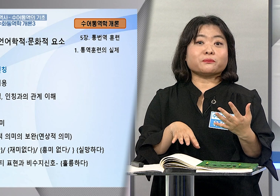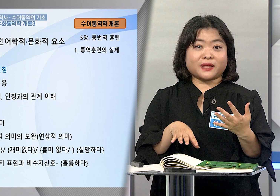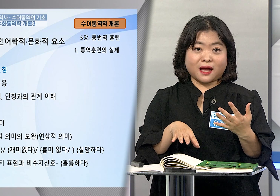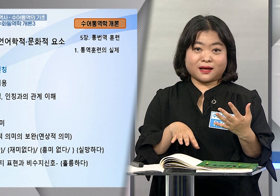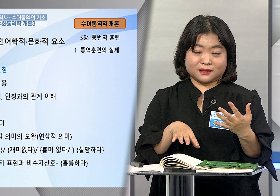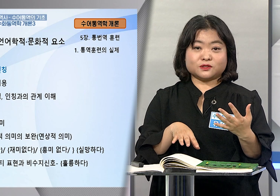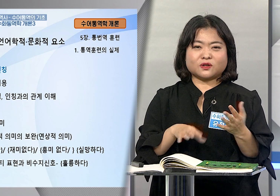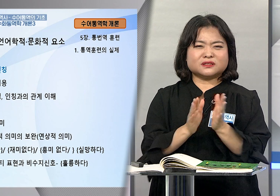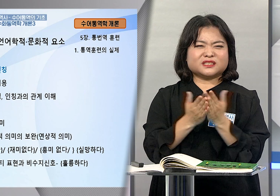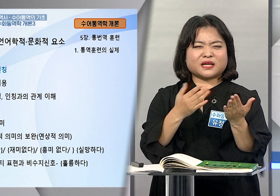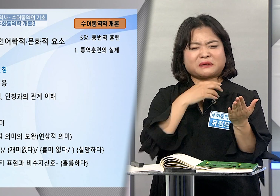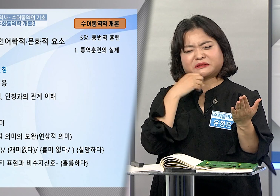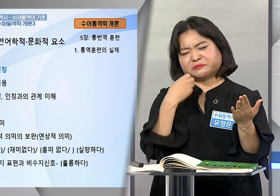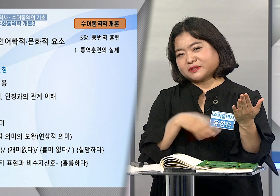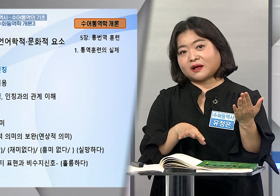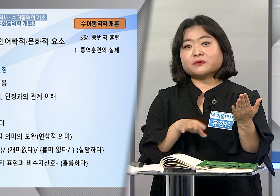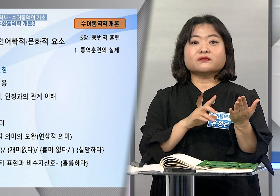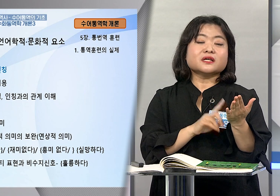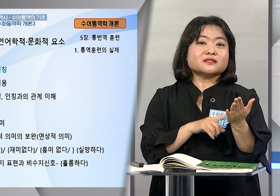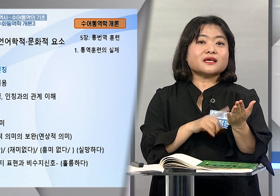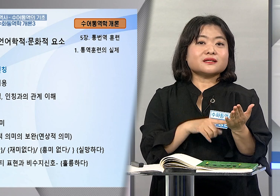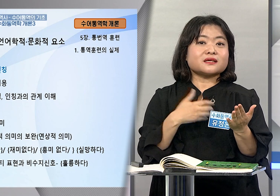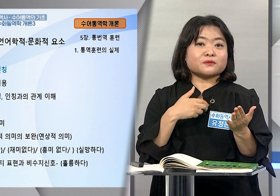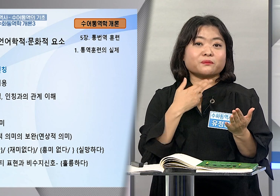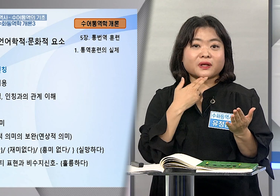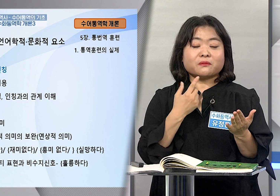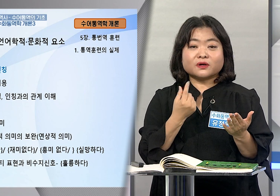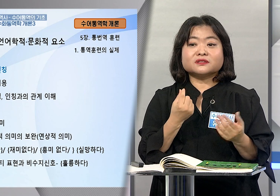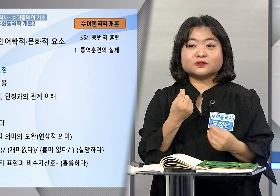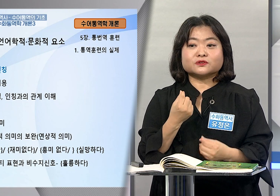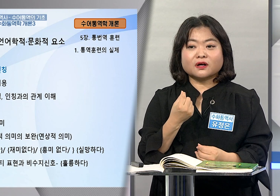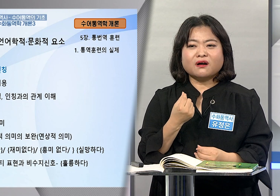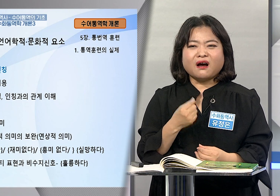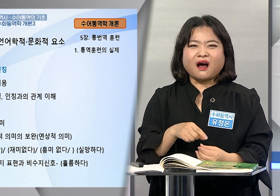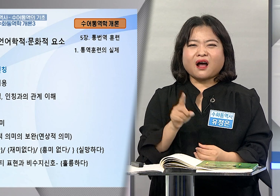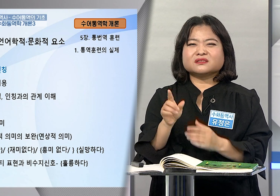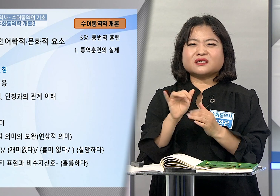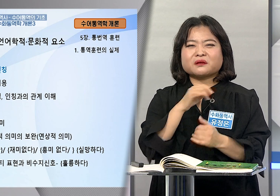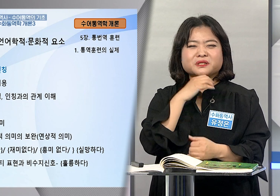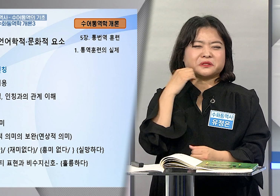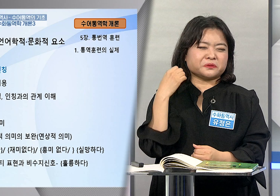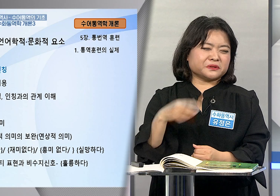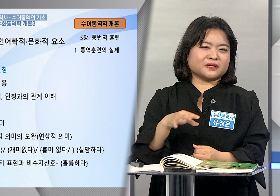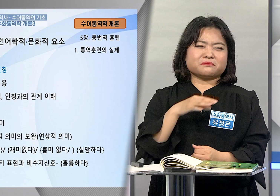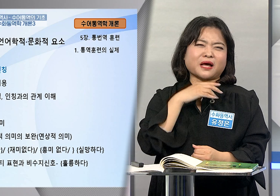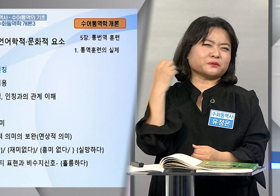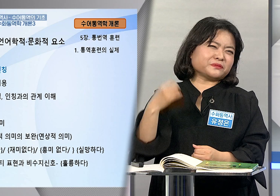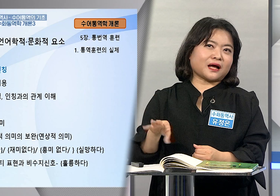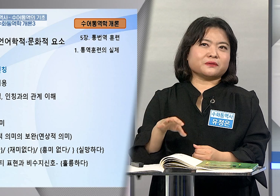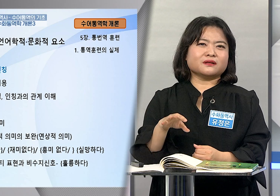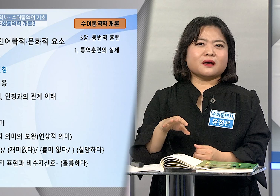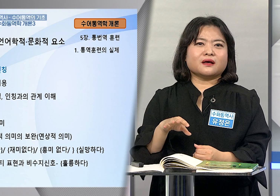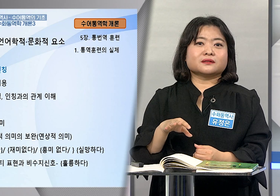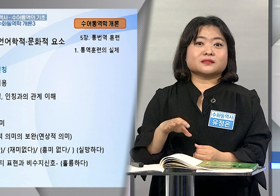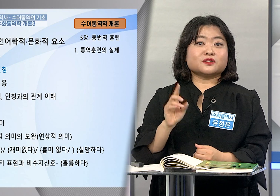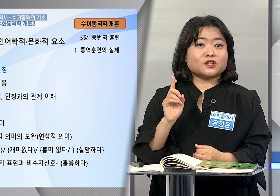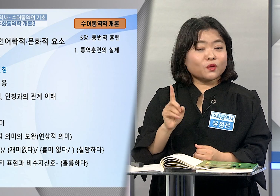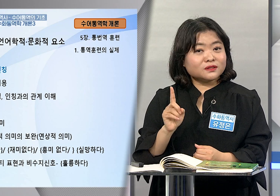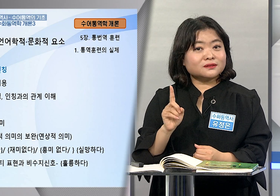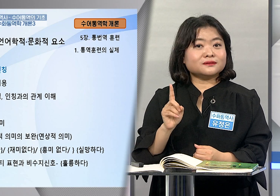재미없다. 그죠? 그 책 맛이 없어 하면 책이 재미없다. 뭐 이런 식으로요. 아, 그 사람 재수없어, 맛없다 하면 이거는